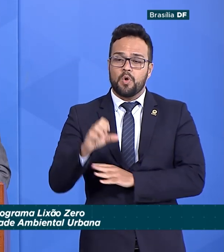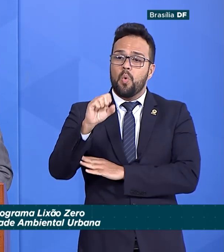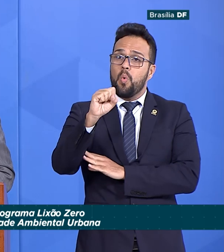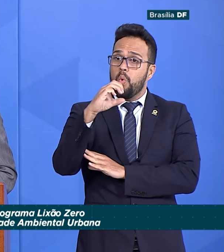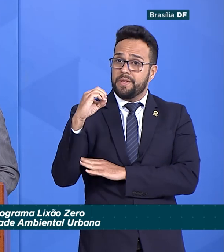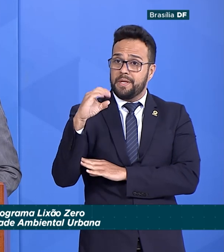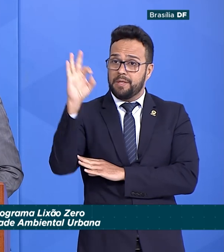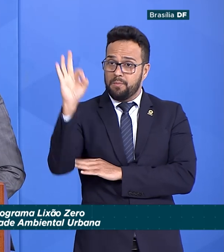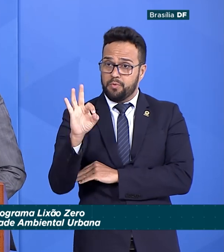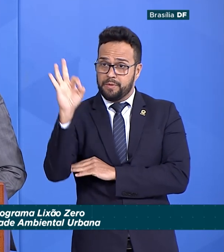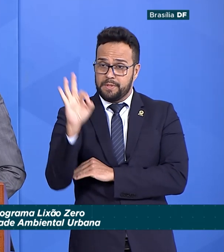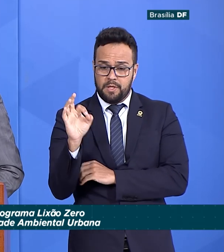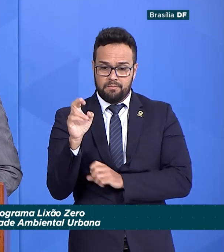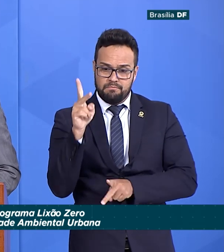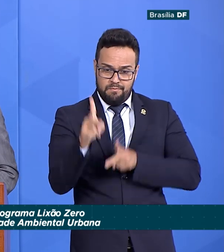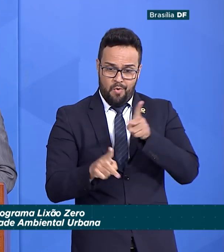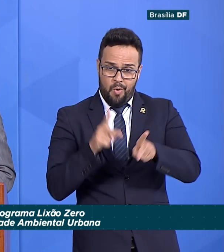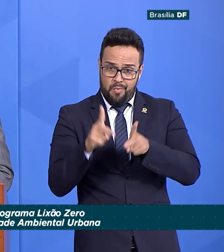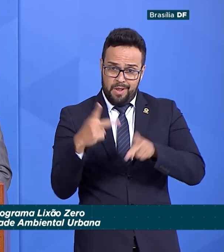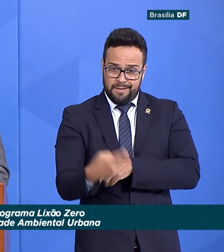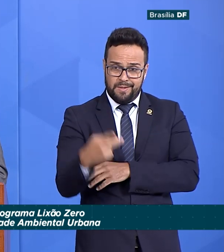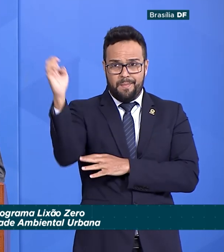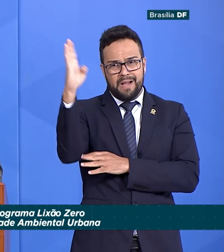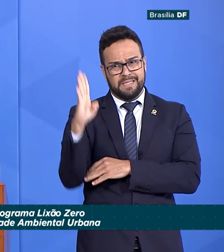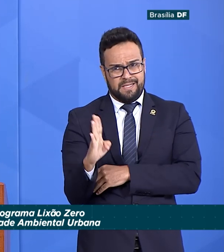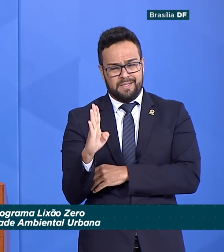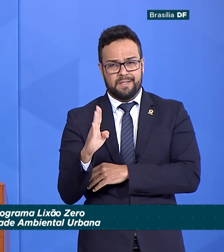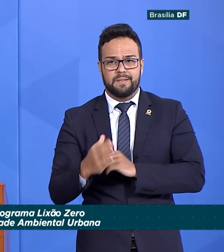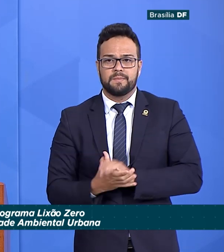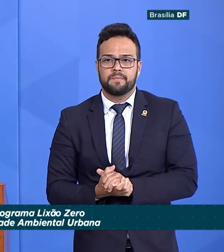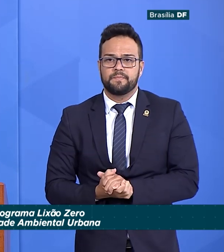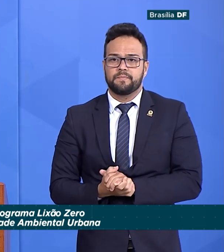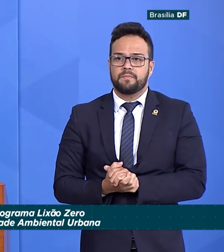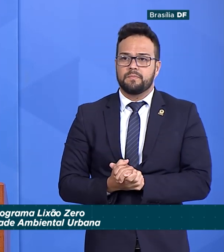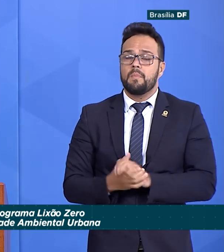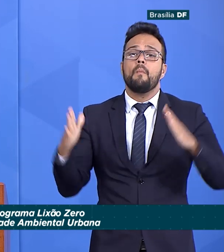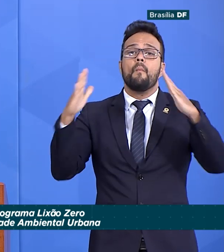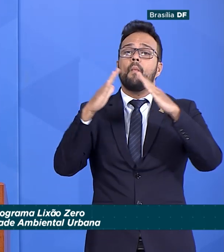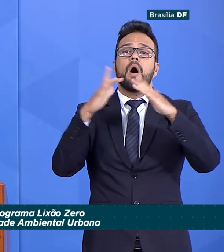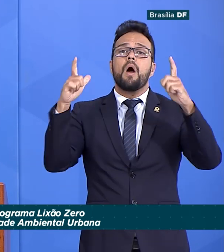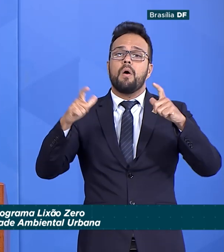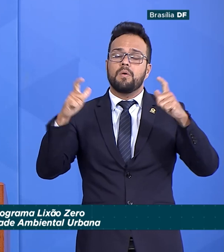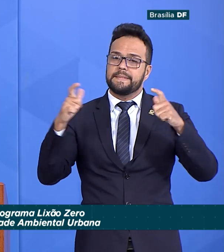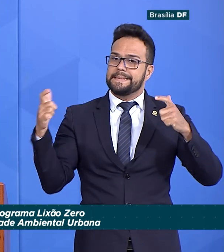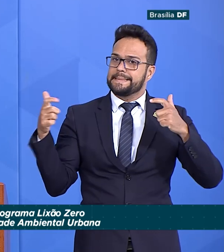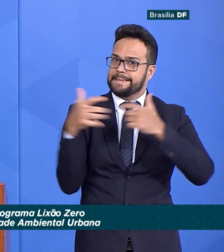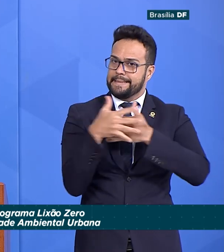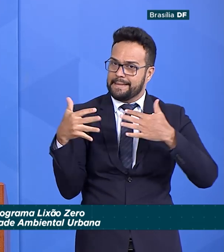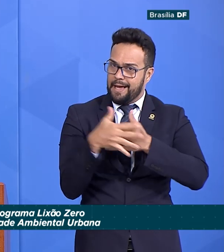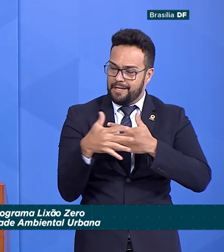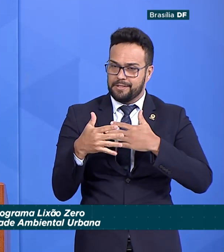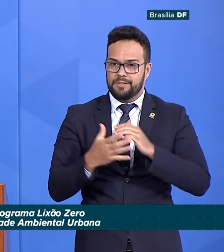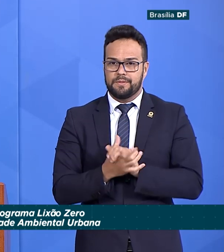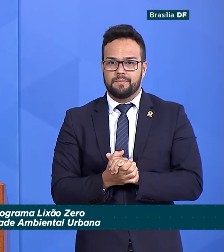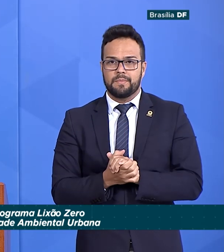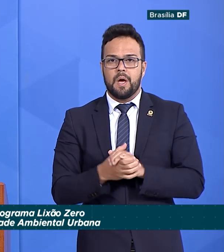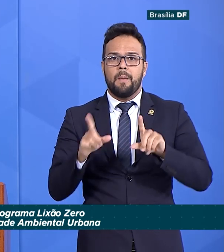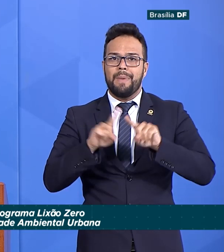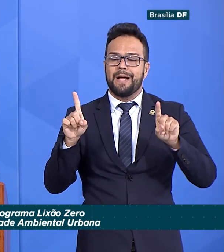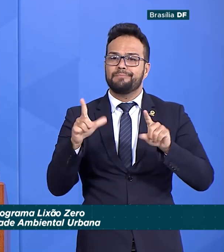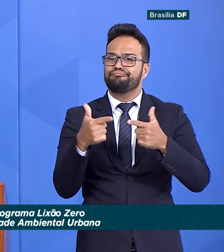80% da população brasileira, na média, vive nas cidades. Vive nas cidades sem